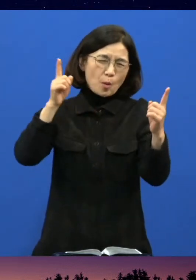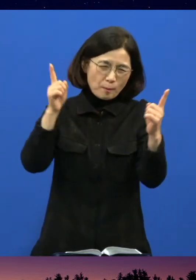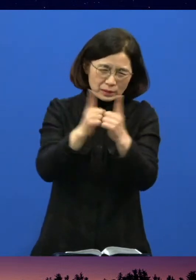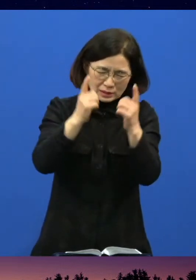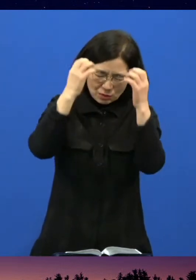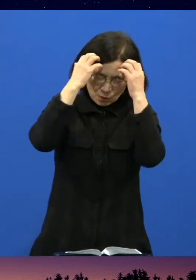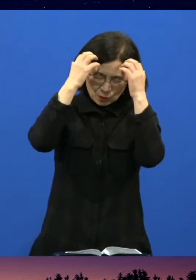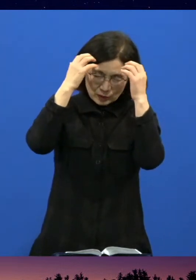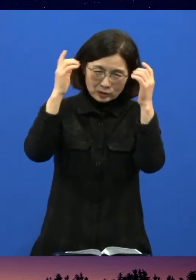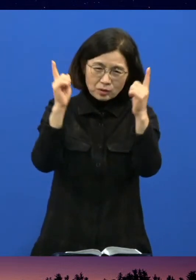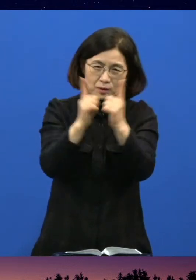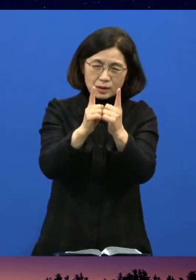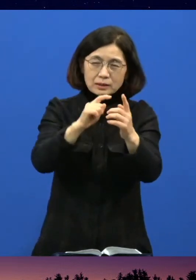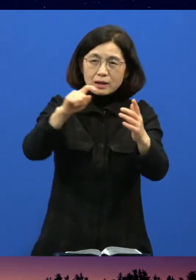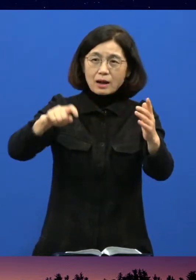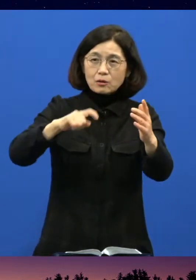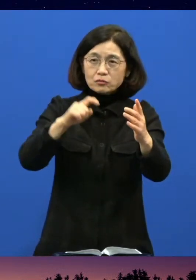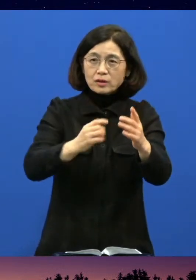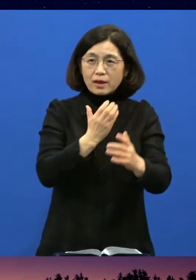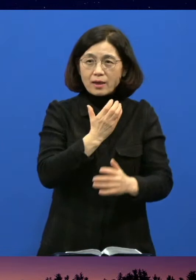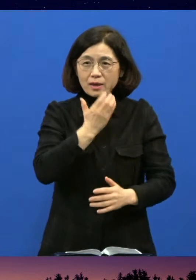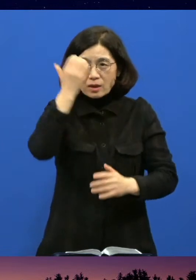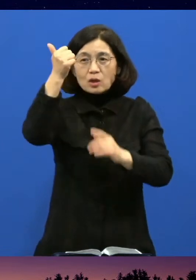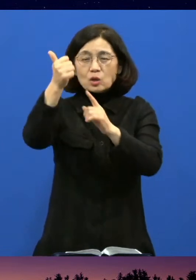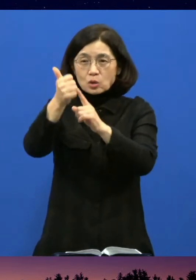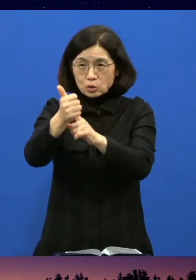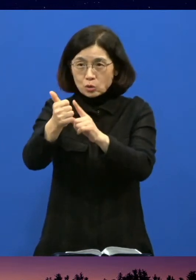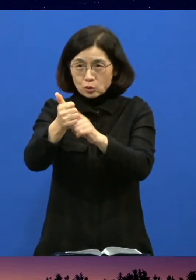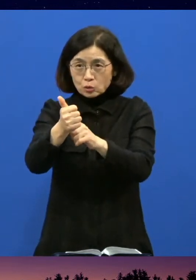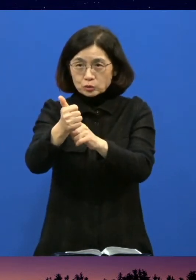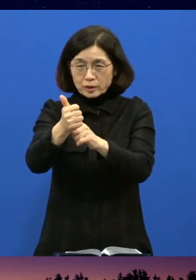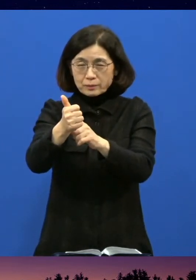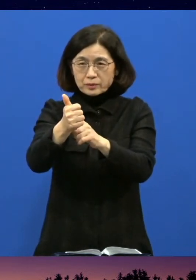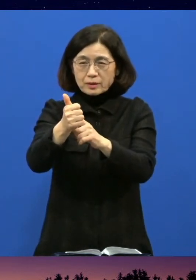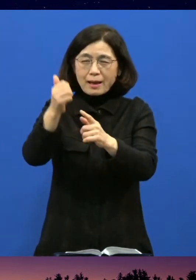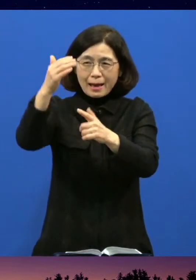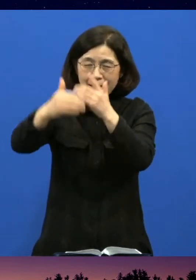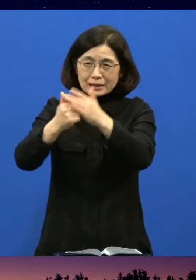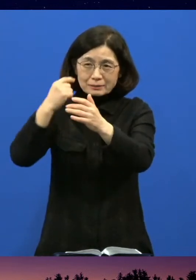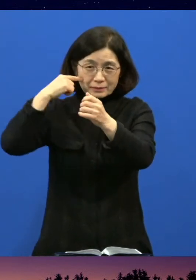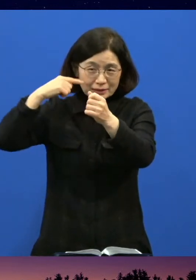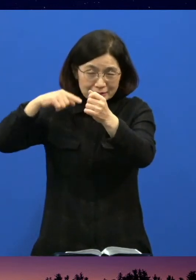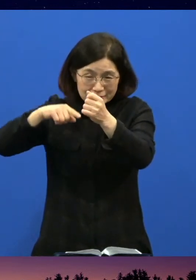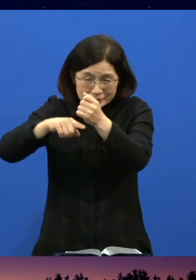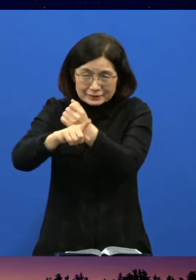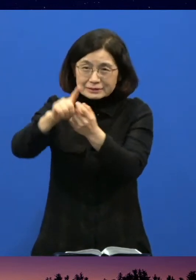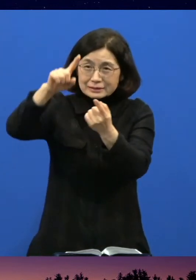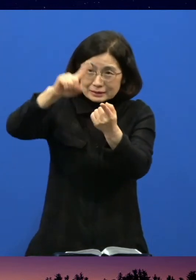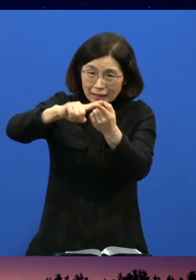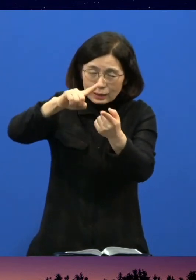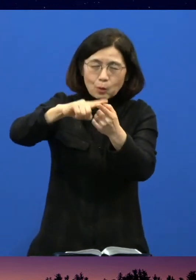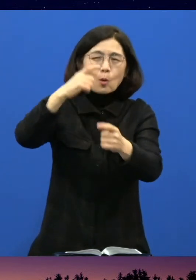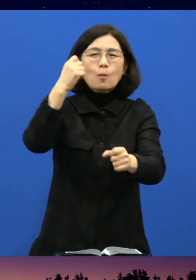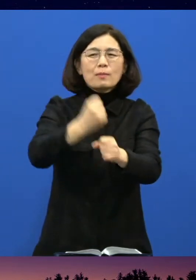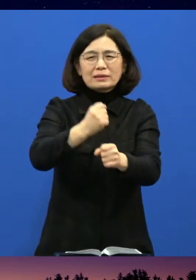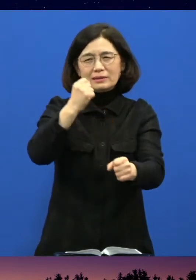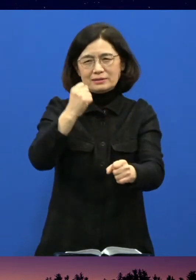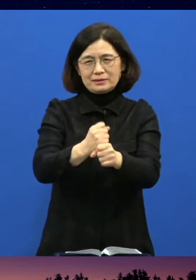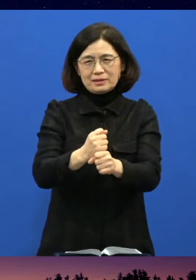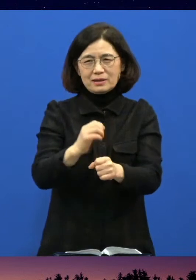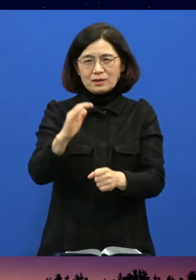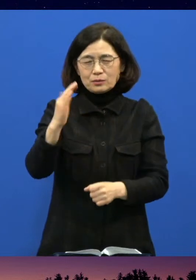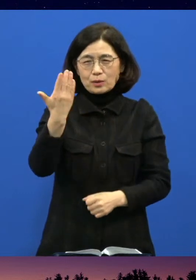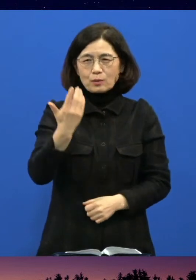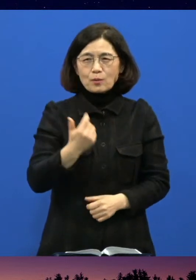그 시간 속에서 그 요셉이라는 인생을 만들어 가시고, 애굽을, 그리고 야곱가를,